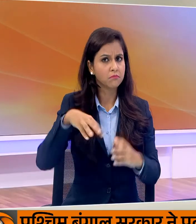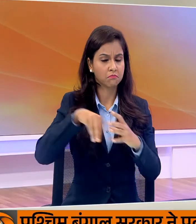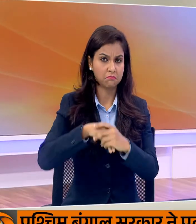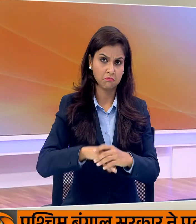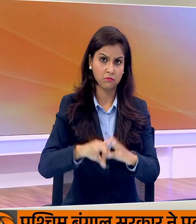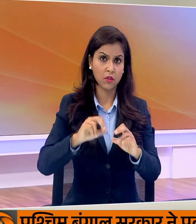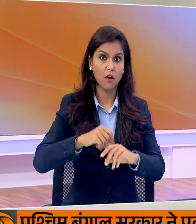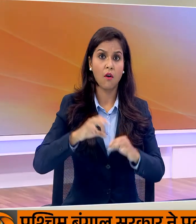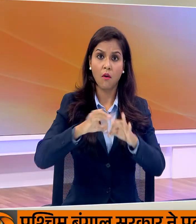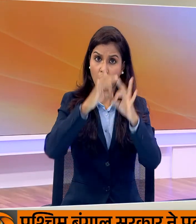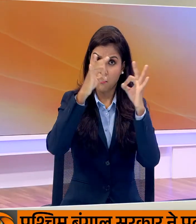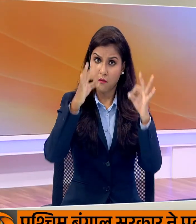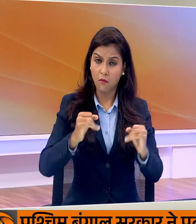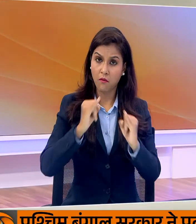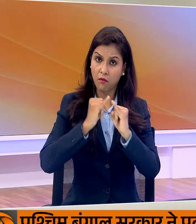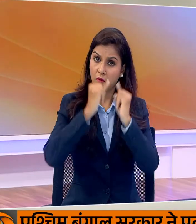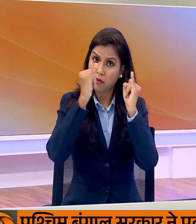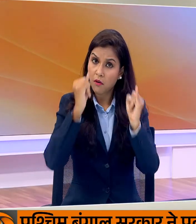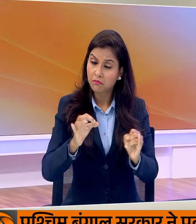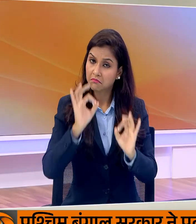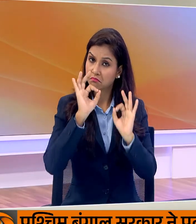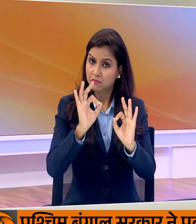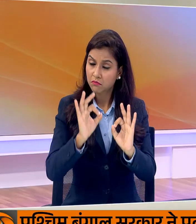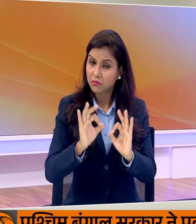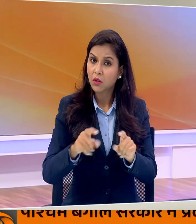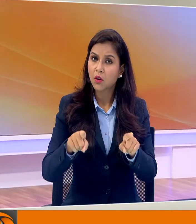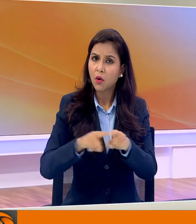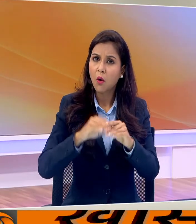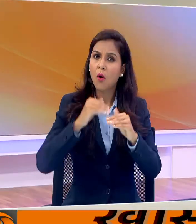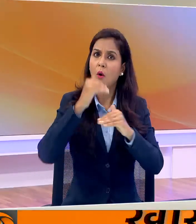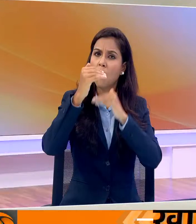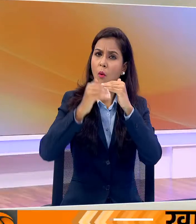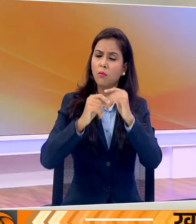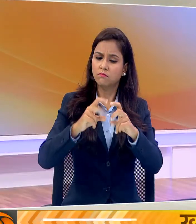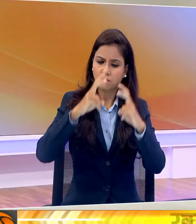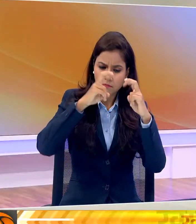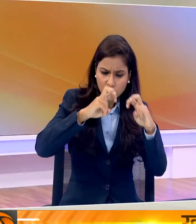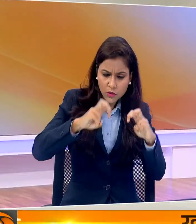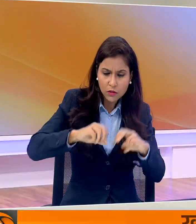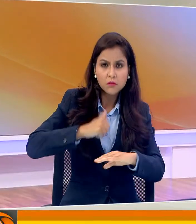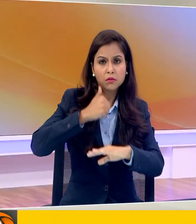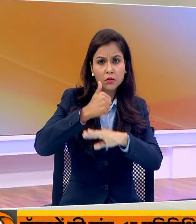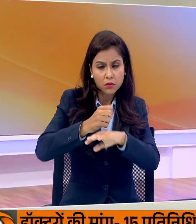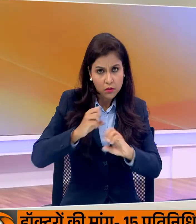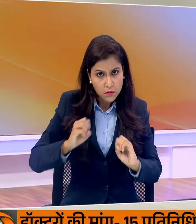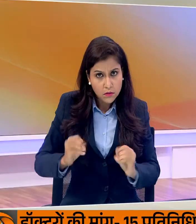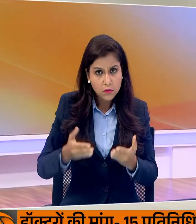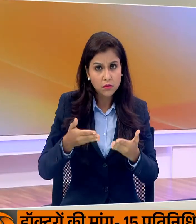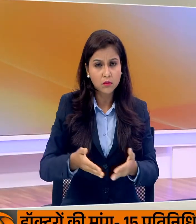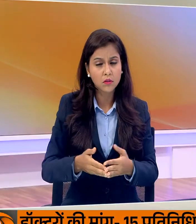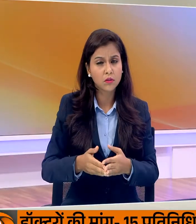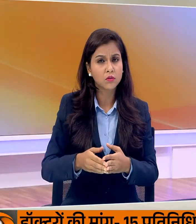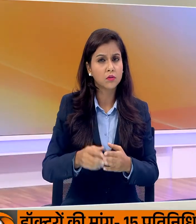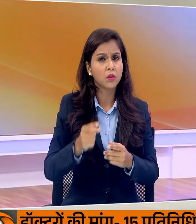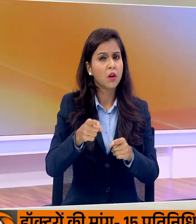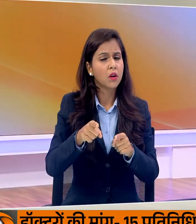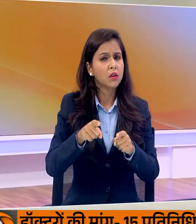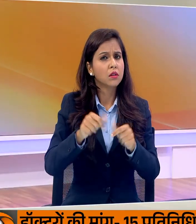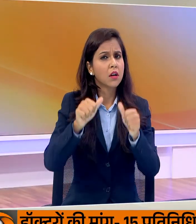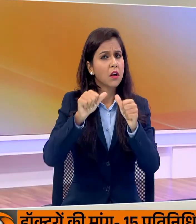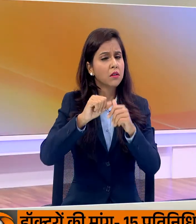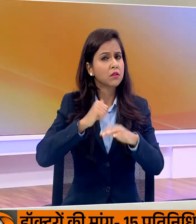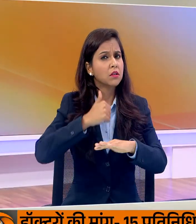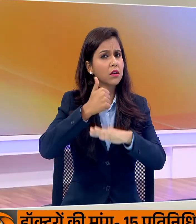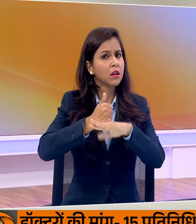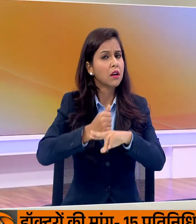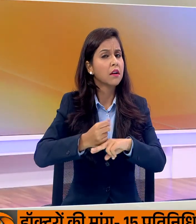foundation for ensuring homegrown research and innovation. Through the Anusandhan